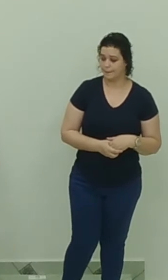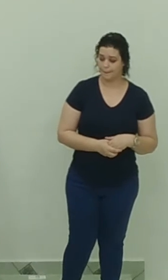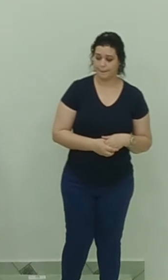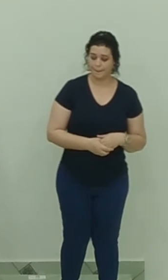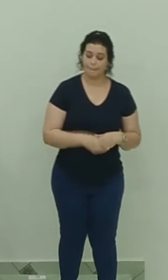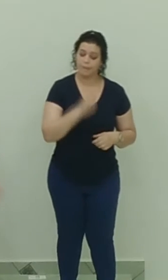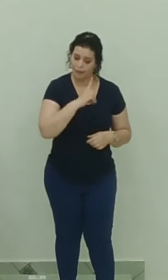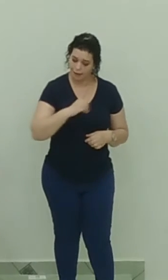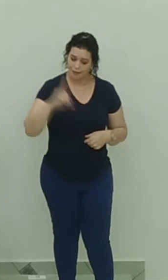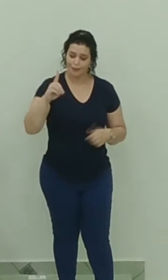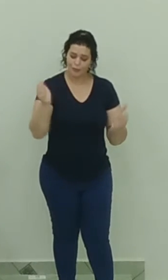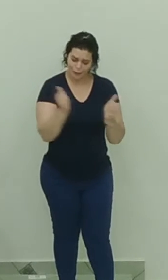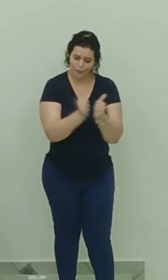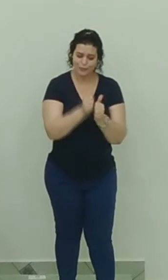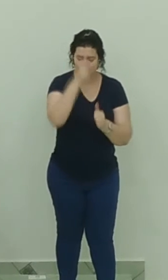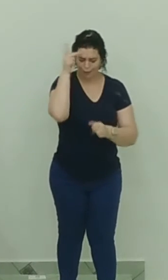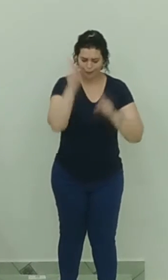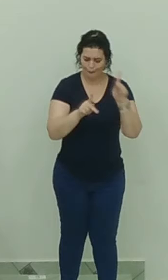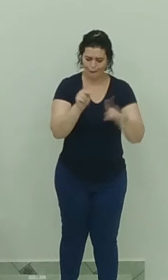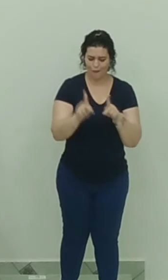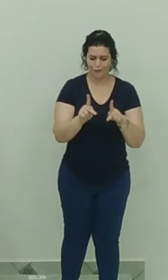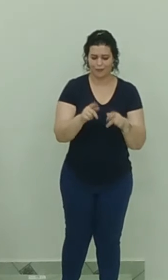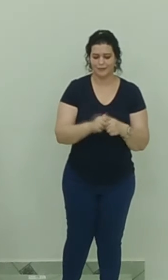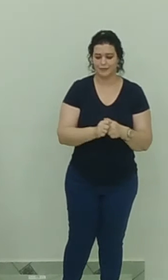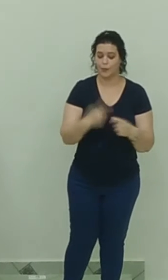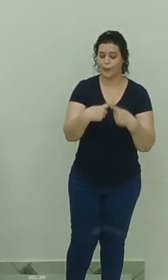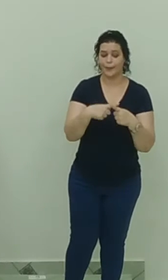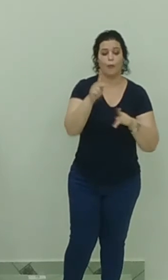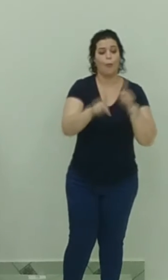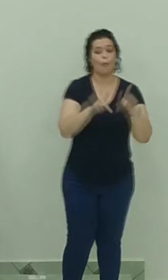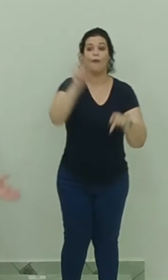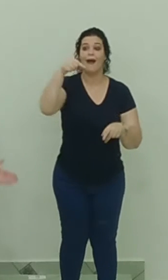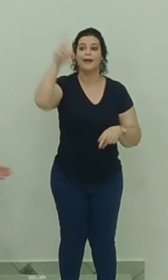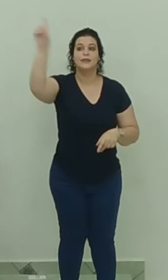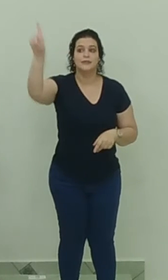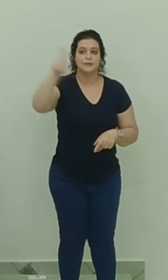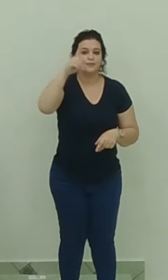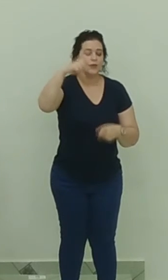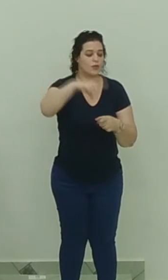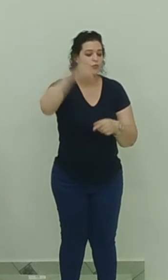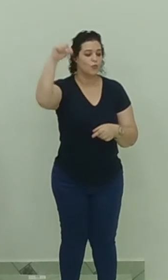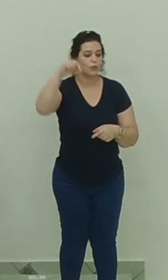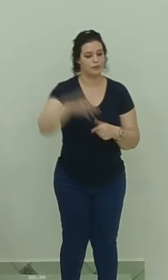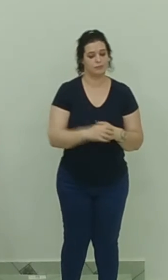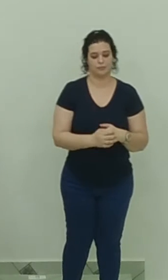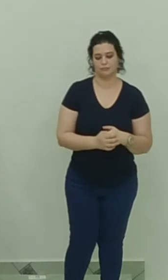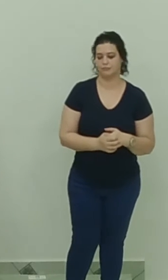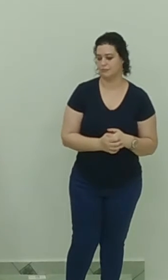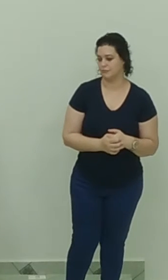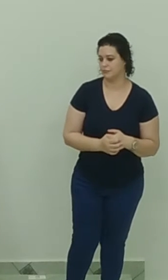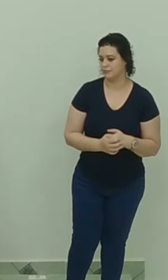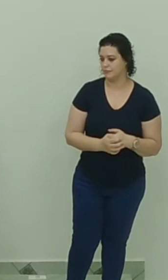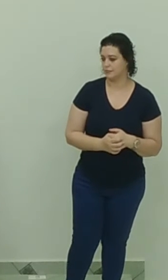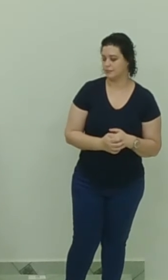Deus estava no meio do povo, mas a dificuldade também estava no meio do povo.